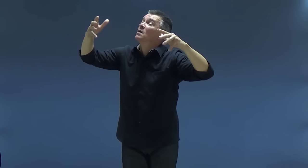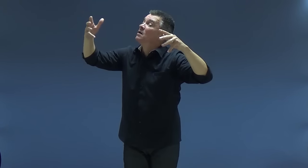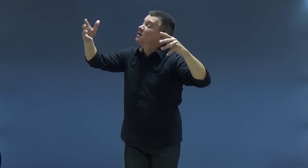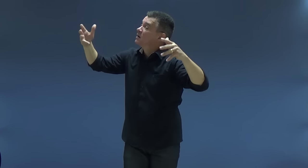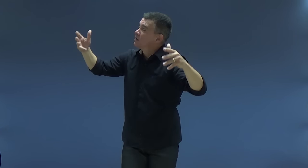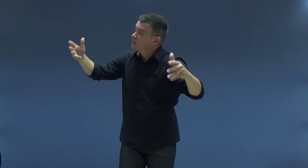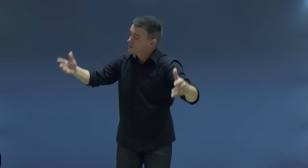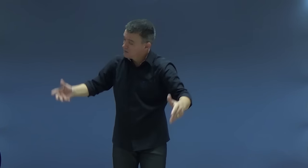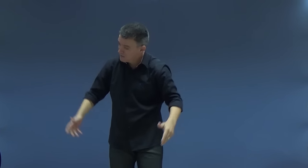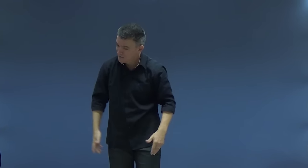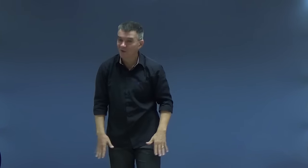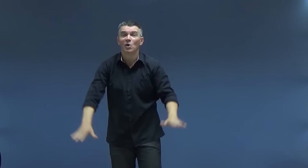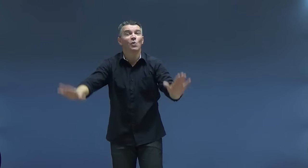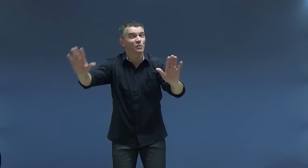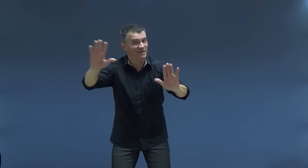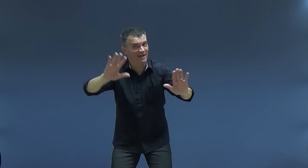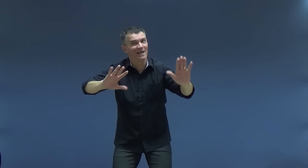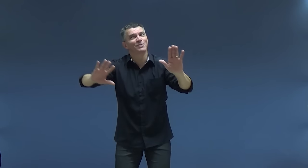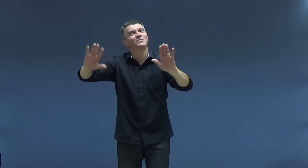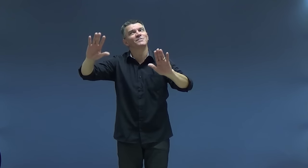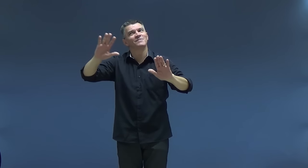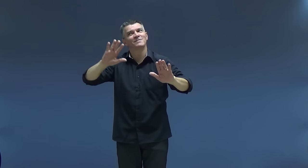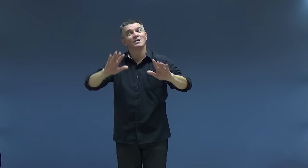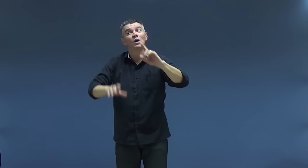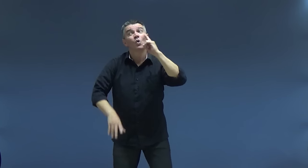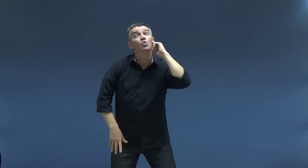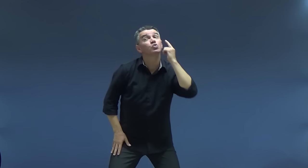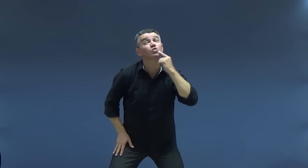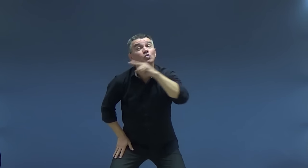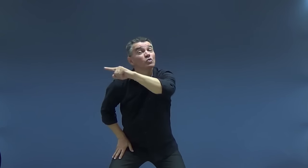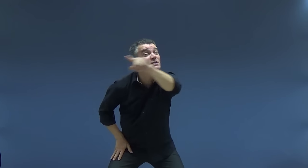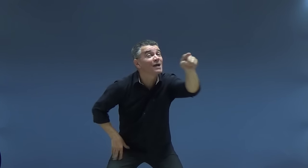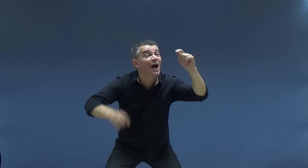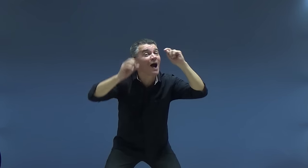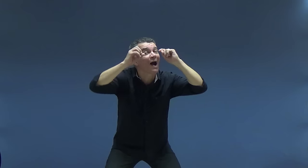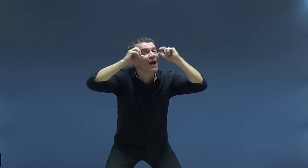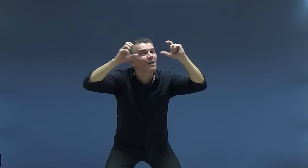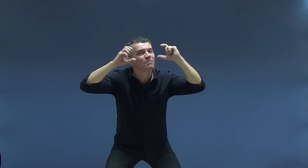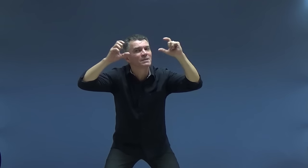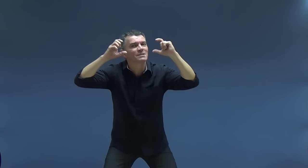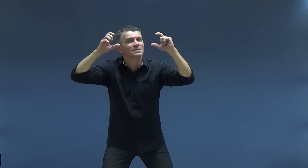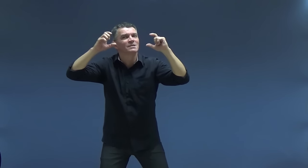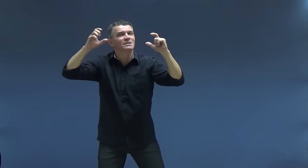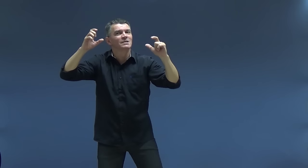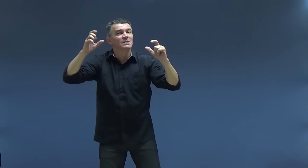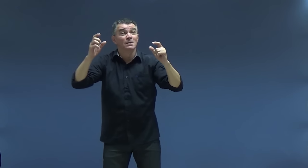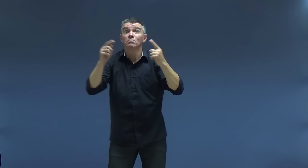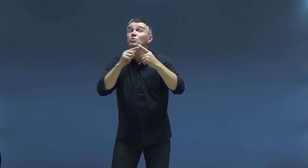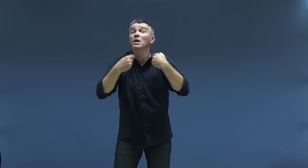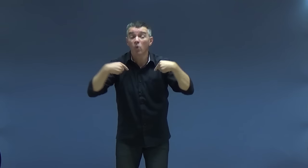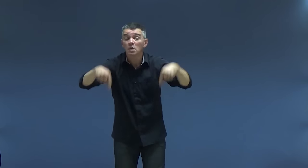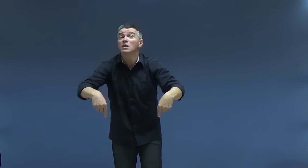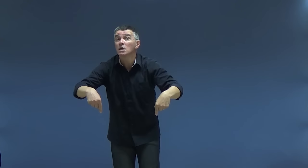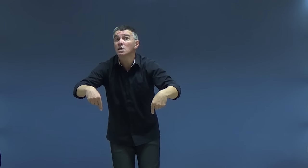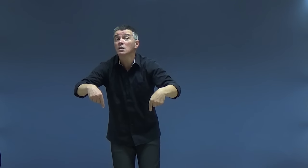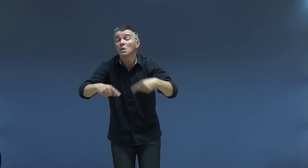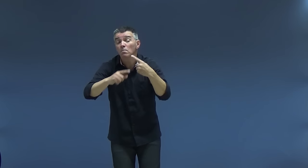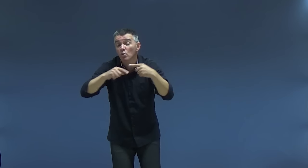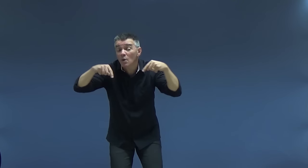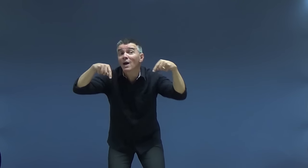dando? Então, cuidado. Vocês, filhos, prestem muita atenção. Porque eu